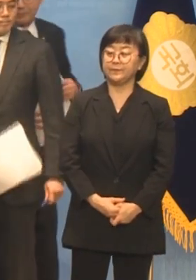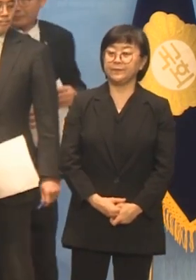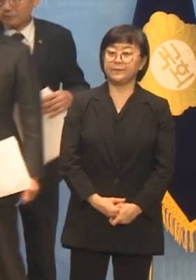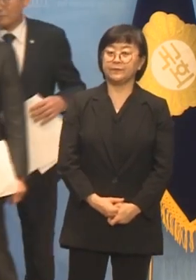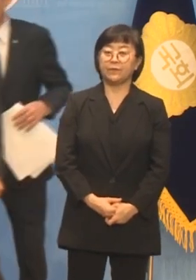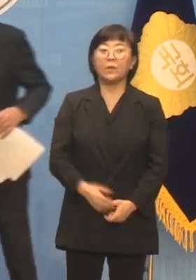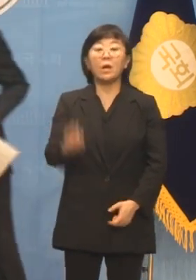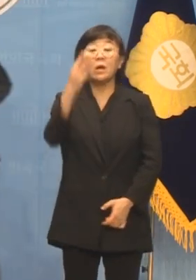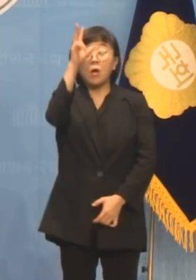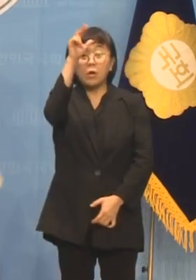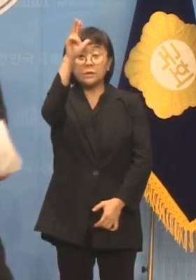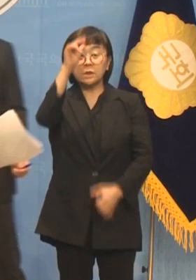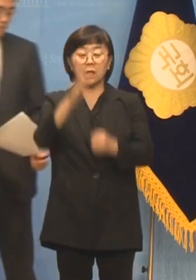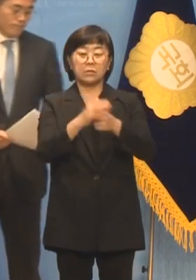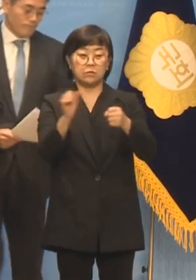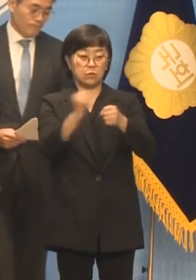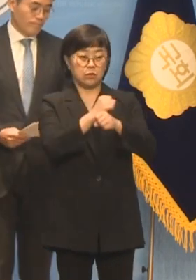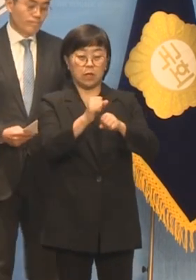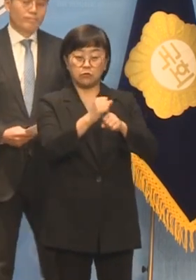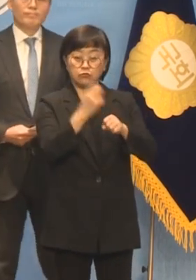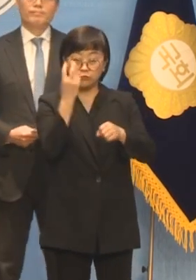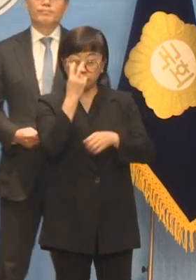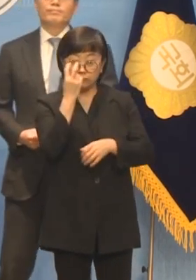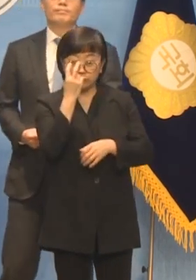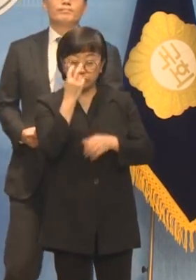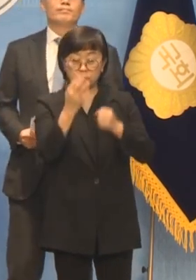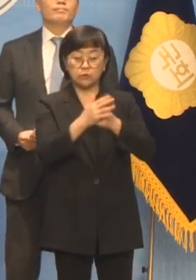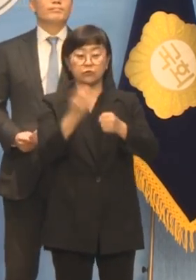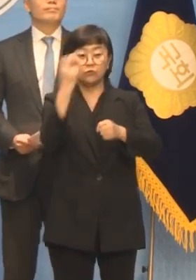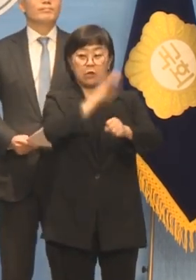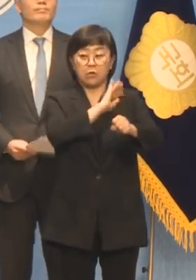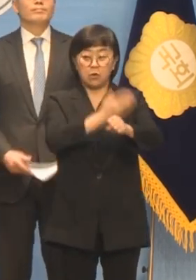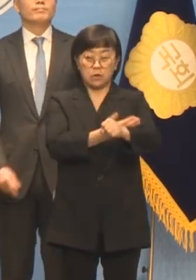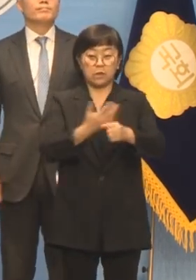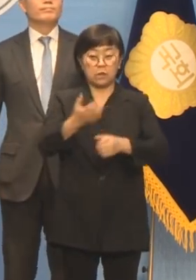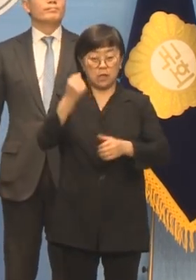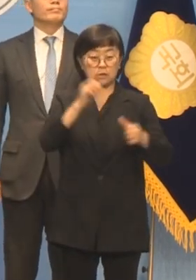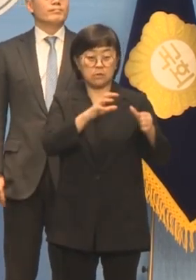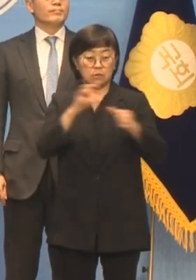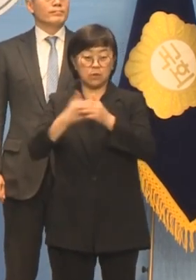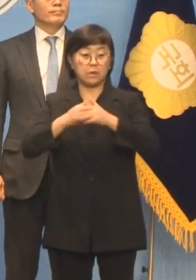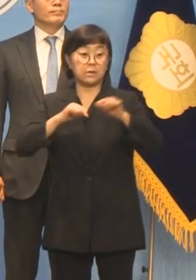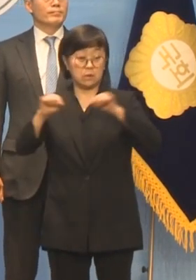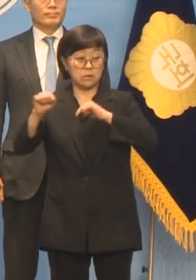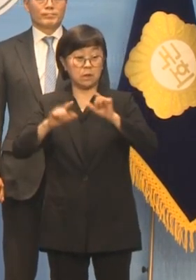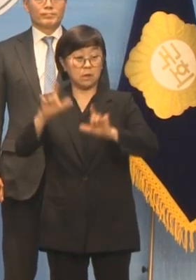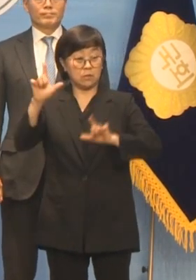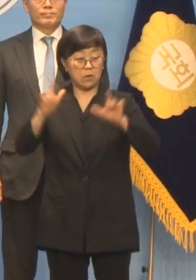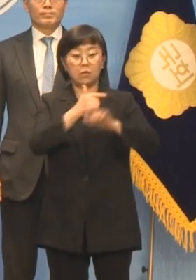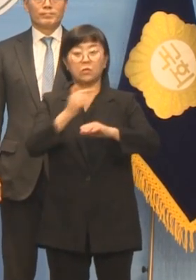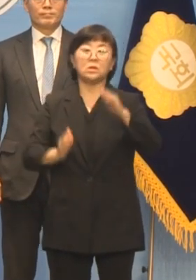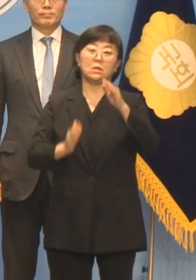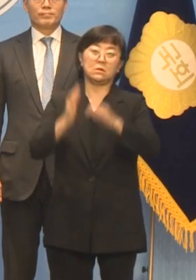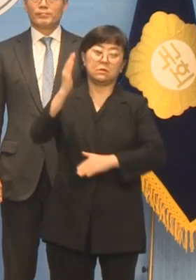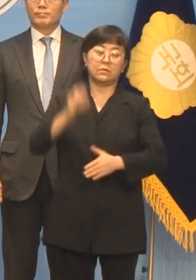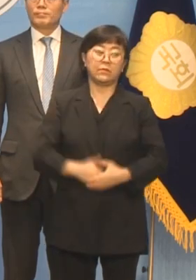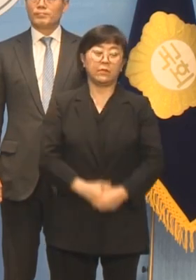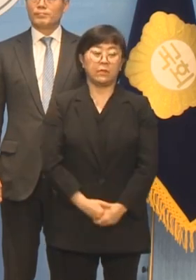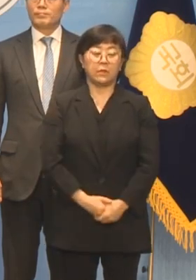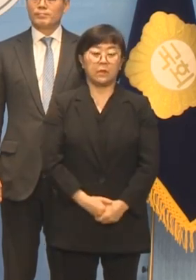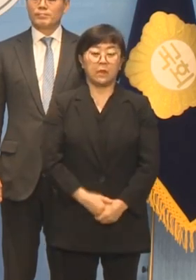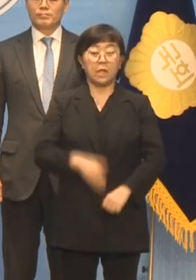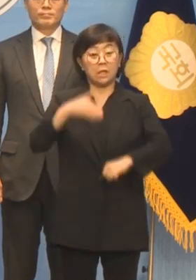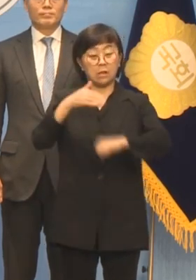네, 검찰의 조작 수사 그리고 수사권을 가지고 정치하는 행태가 사실 도를 넘고 있습니다.